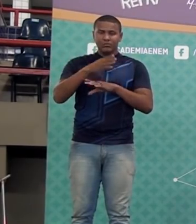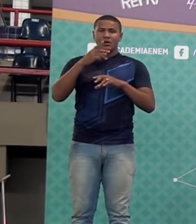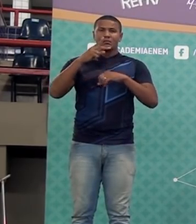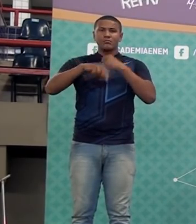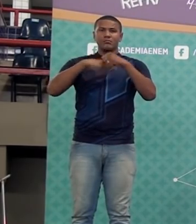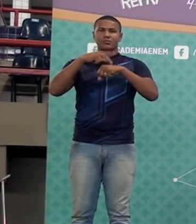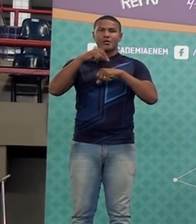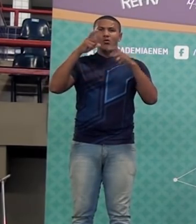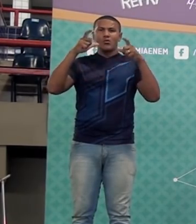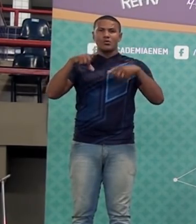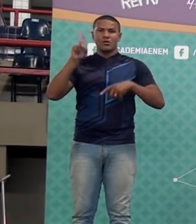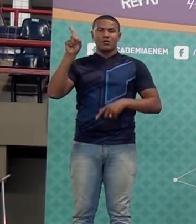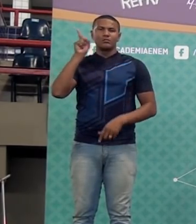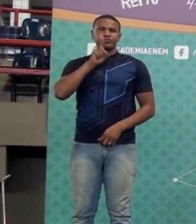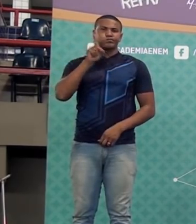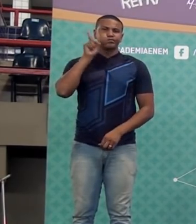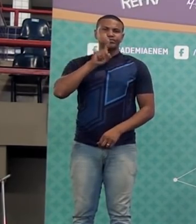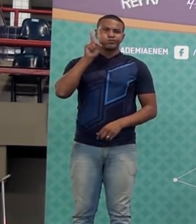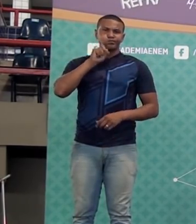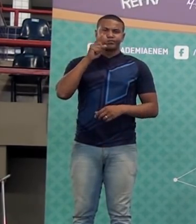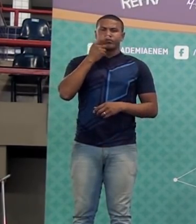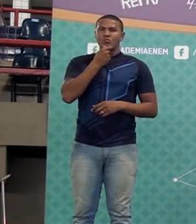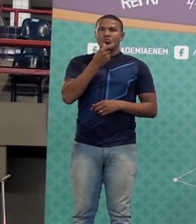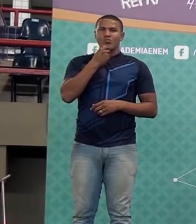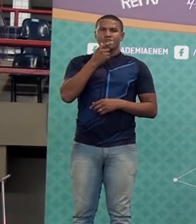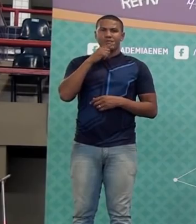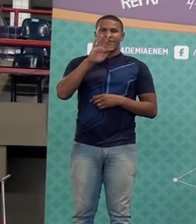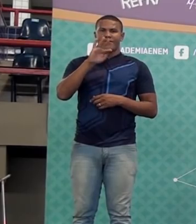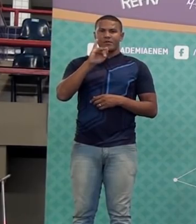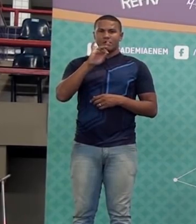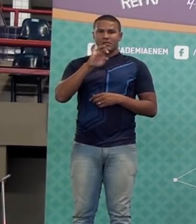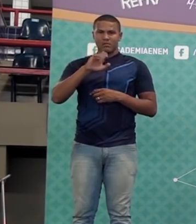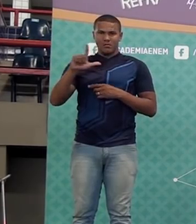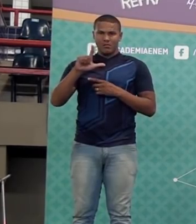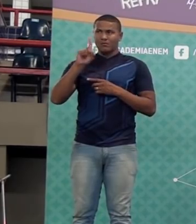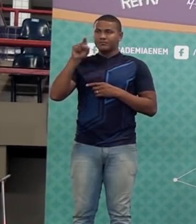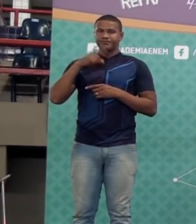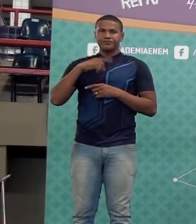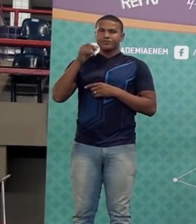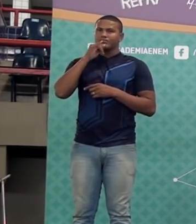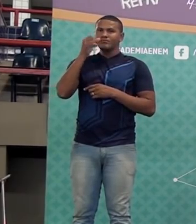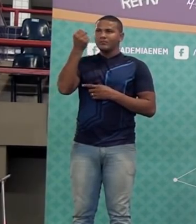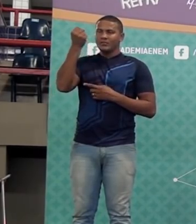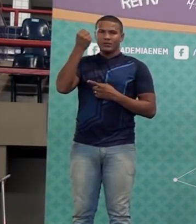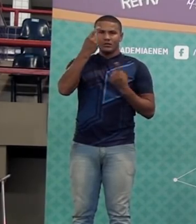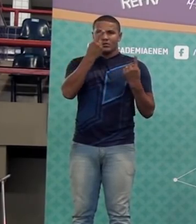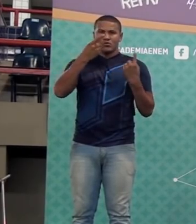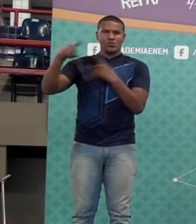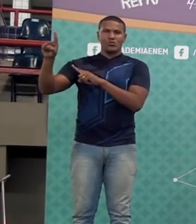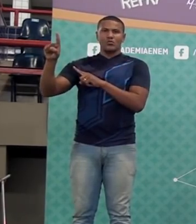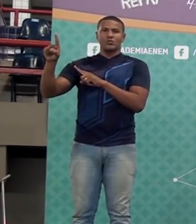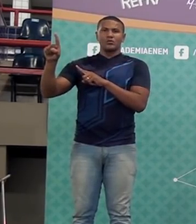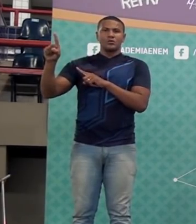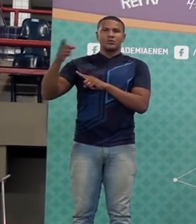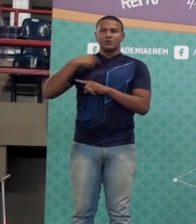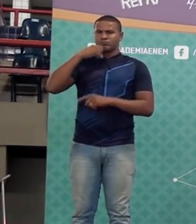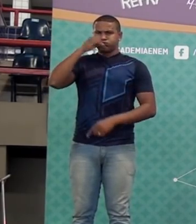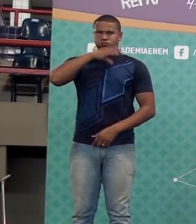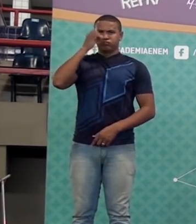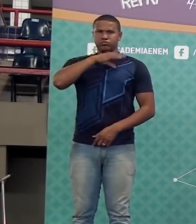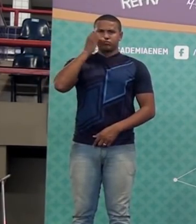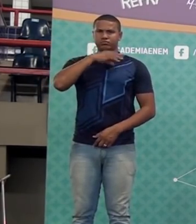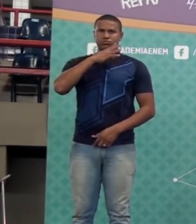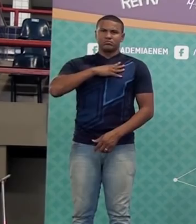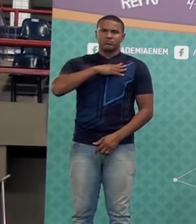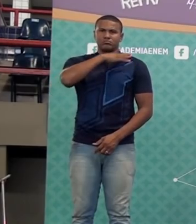foi os Estados Unidos. Foi uma revolução popular, contra a ditadura do Fulgêncio Batista, mas não foi uma revolução socialista,